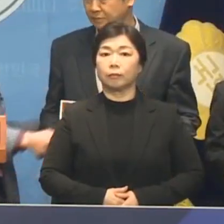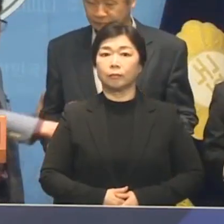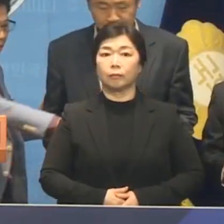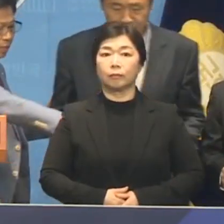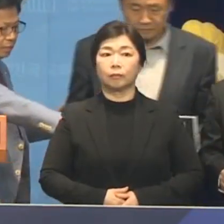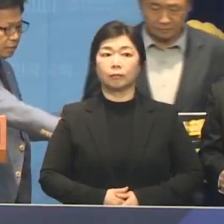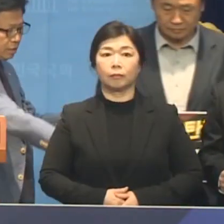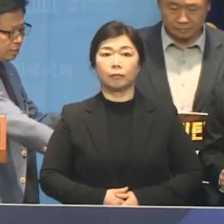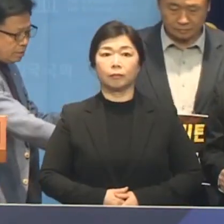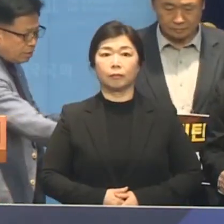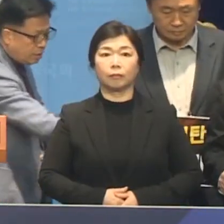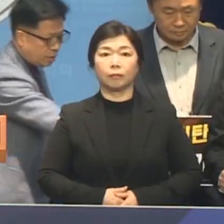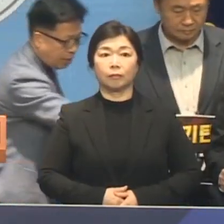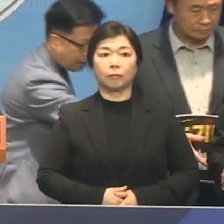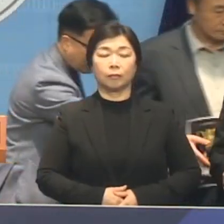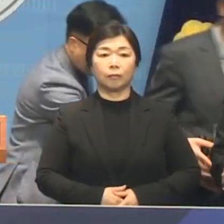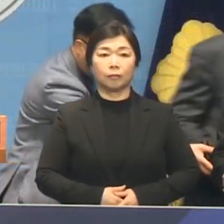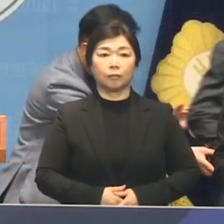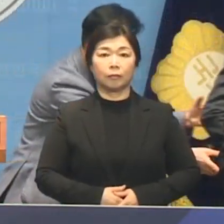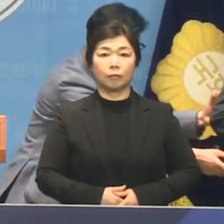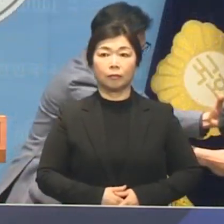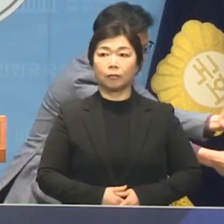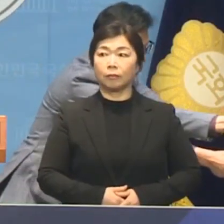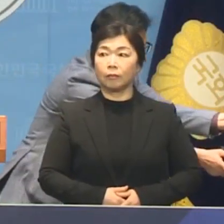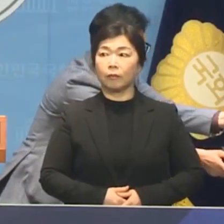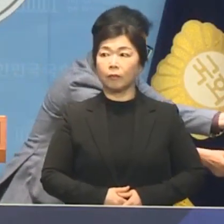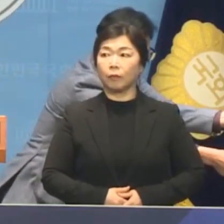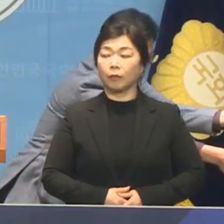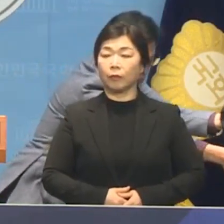아니요, 나랑 있었어요.